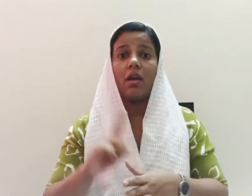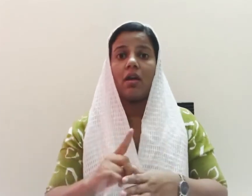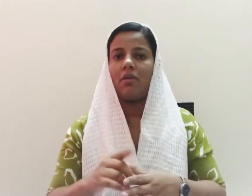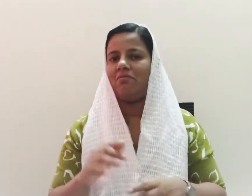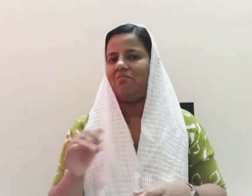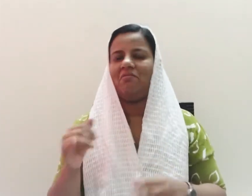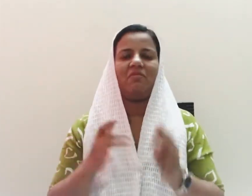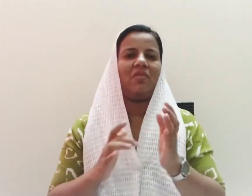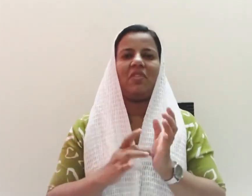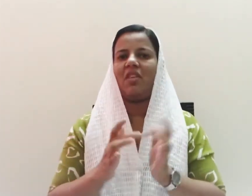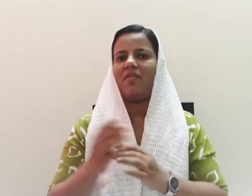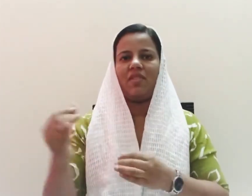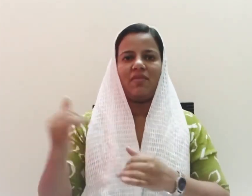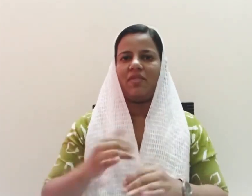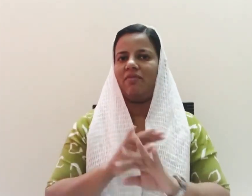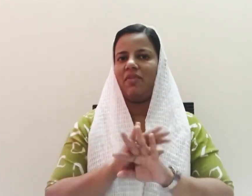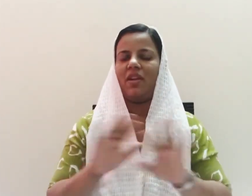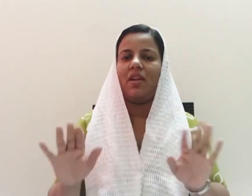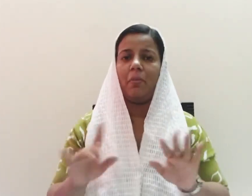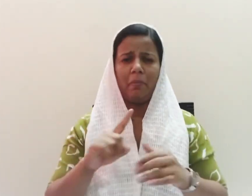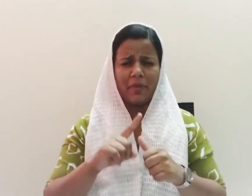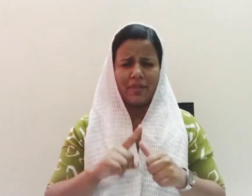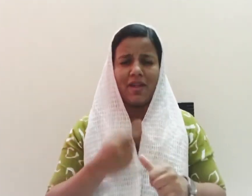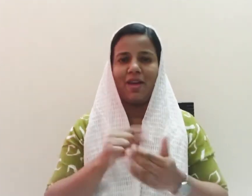കണ്ടിട്ടില്ല. വളരെ പ്രധാനപ്പെട്ടതായ ഒരു ഭാഗമാണ്